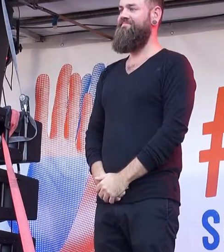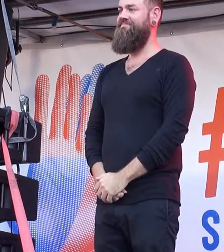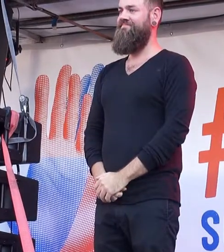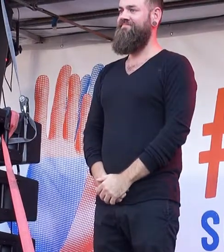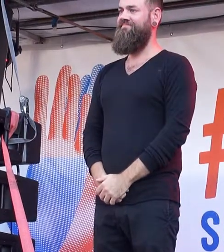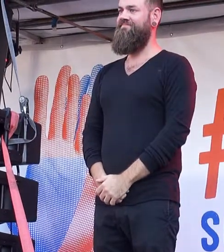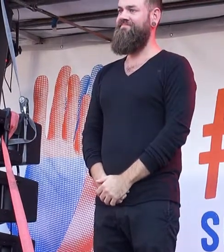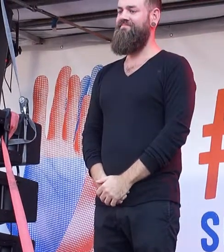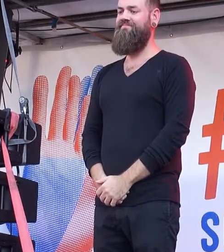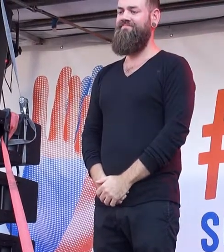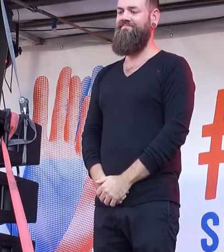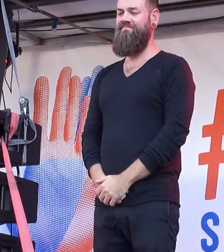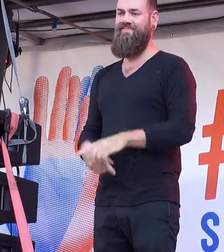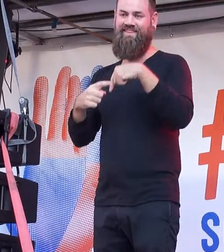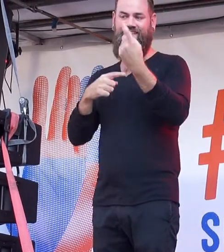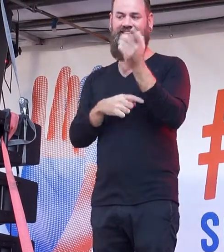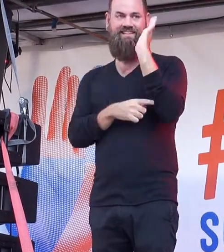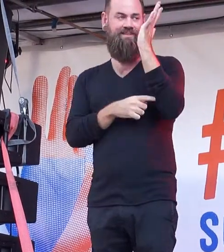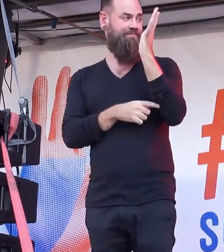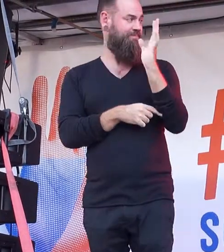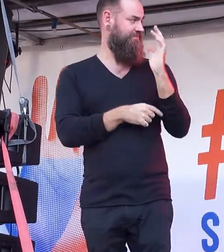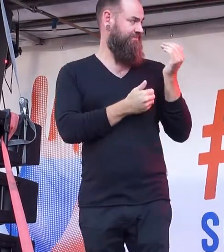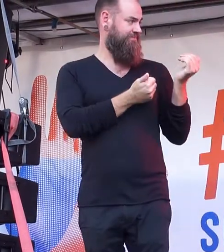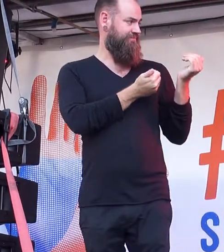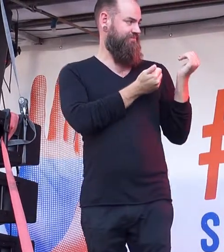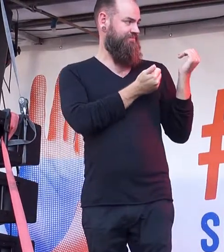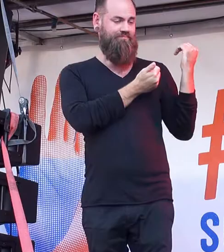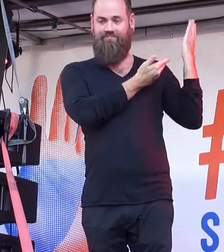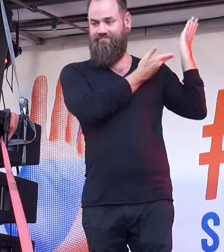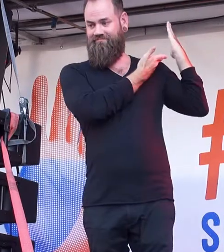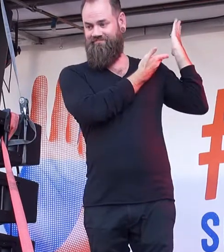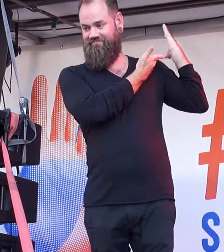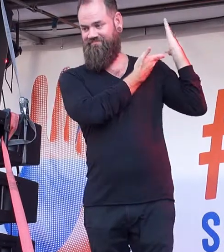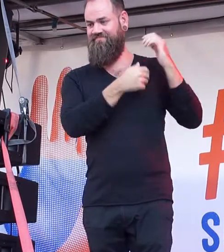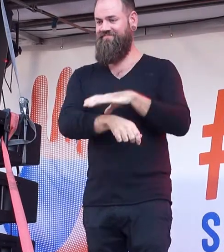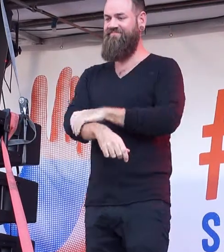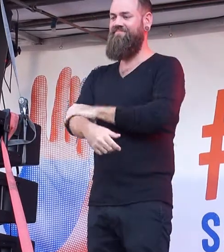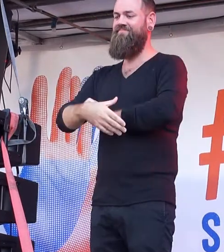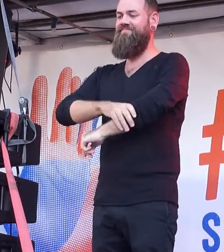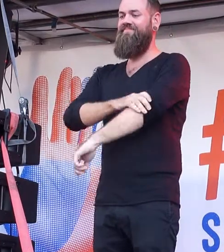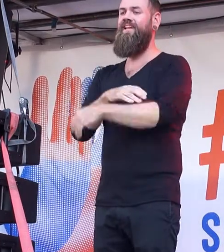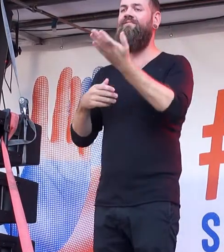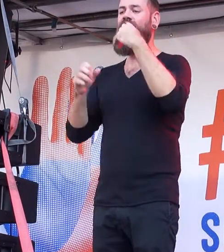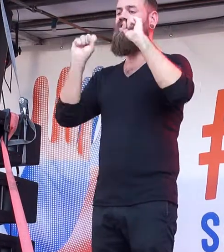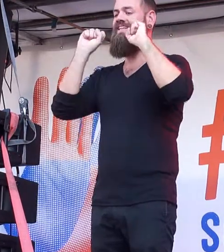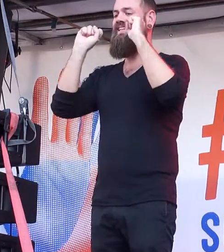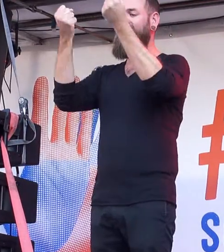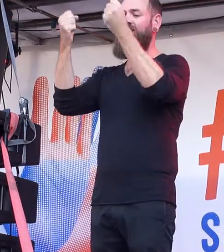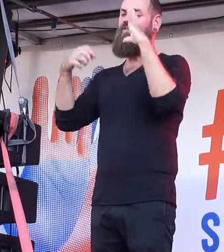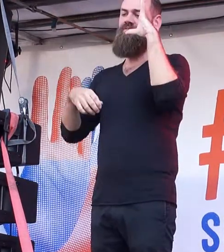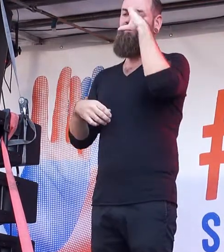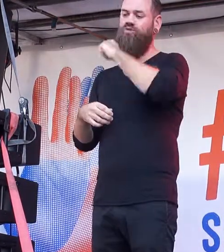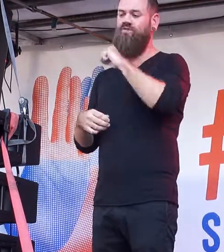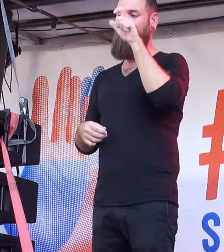Unsere nächste Rednerin ist in der Initiative Schwarze Menschen in Deutschland und bei Each